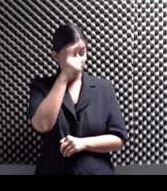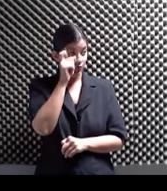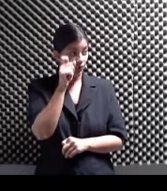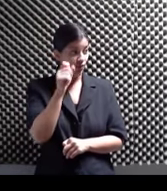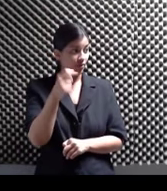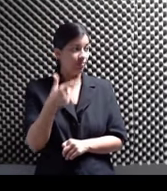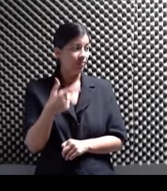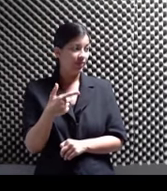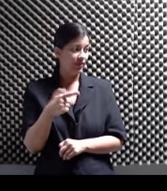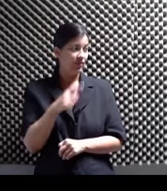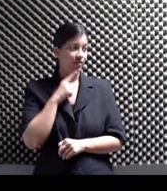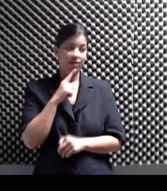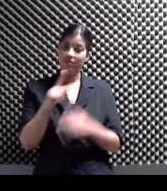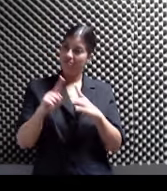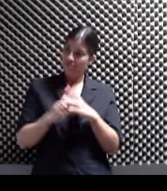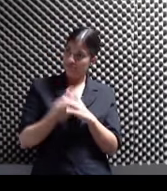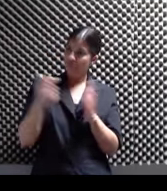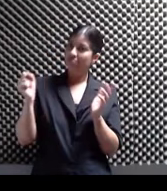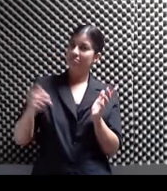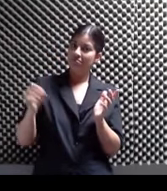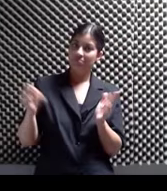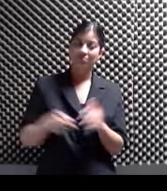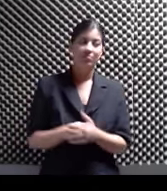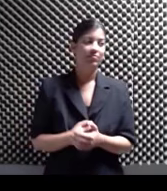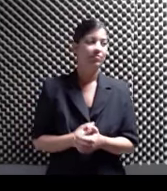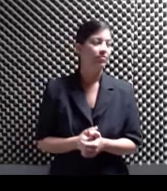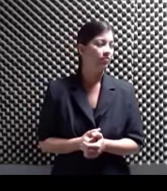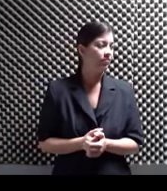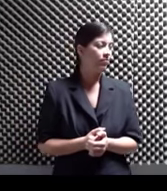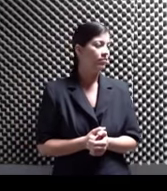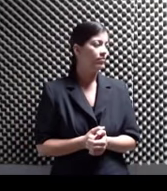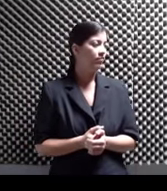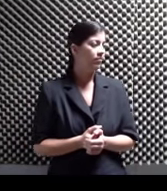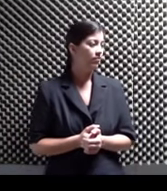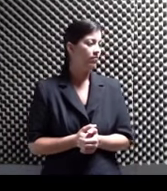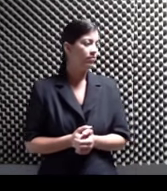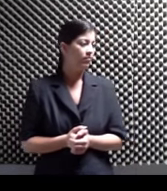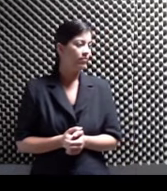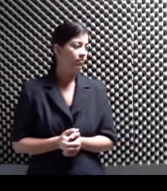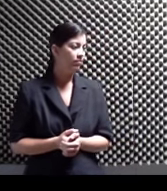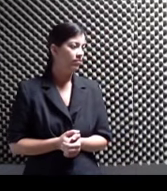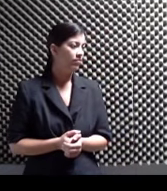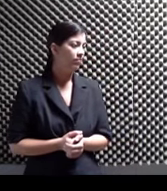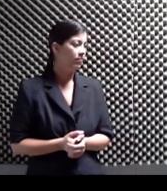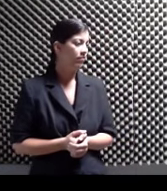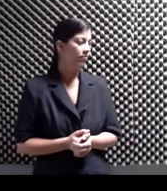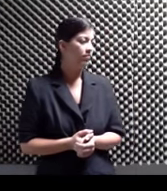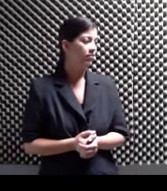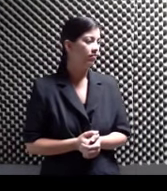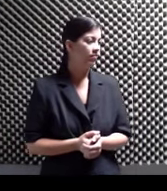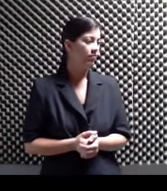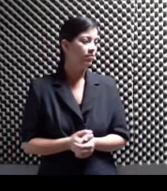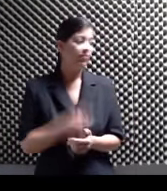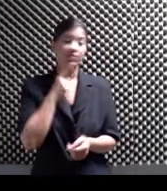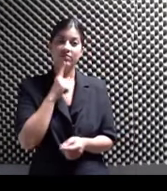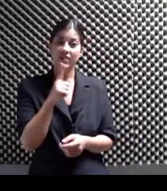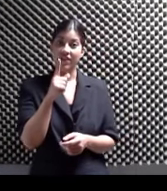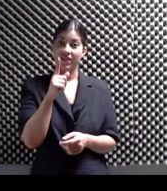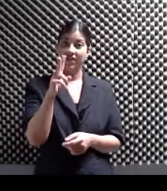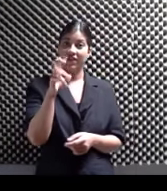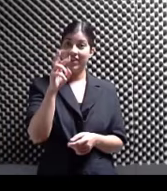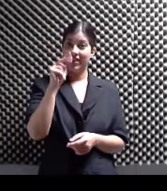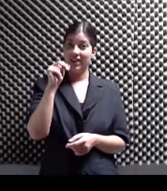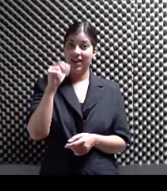el principio, sí, sí, ajá, así mismo. Este, en el, en el solsticio de verano. De verano. Sí,